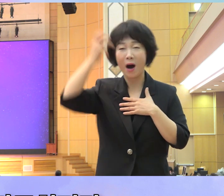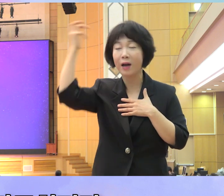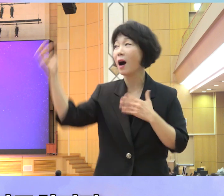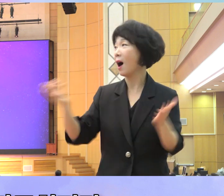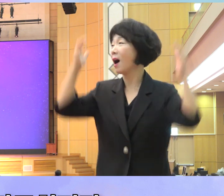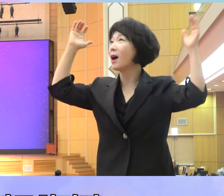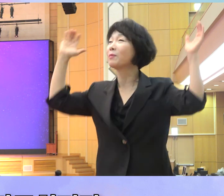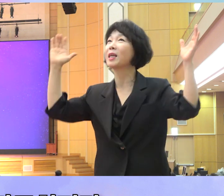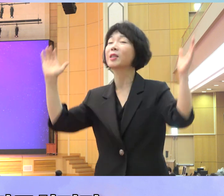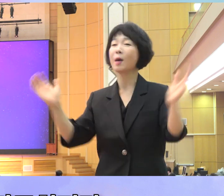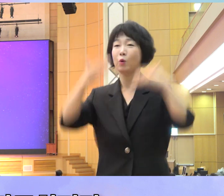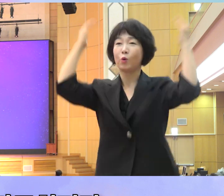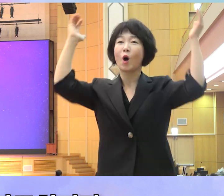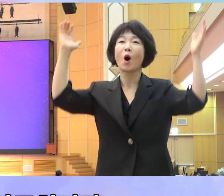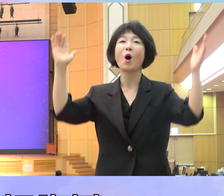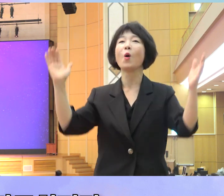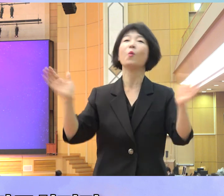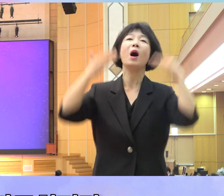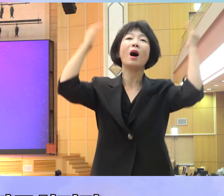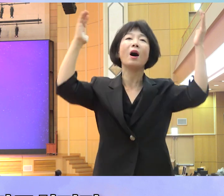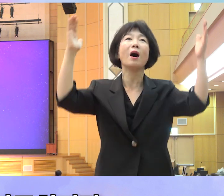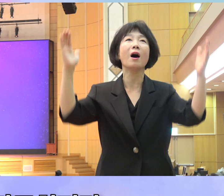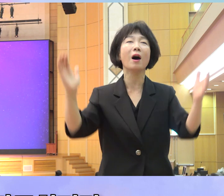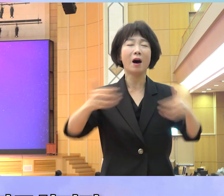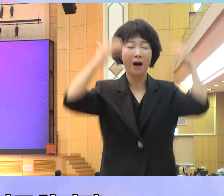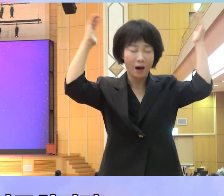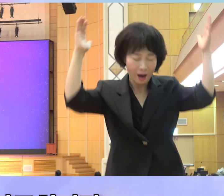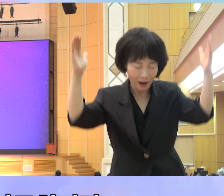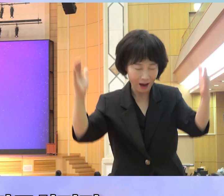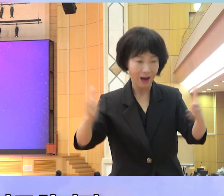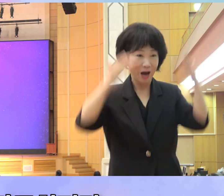성령의 바람 이제 불어와